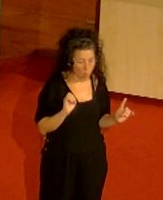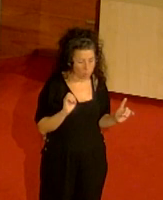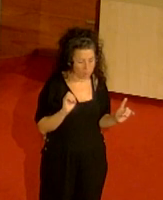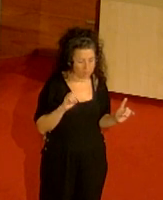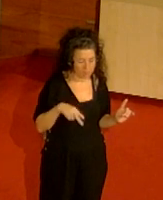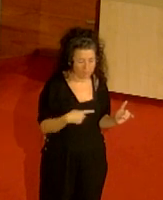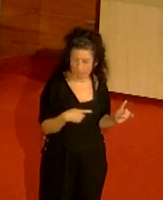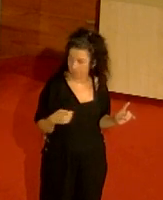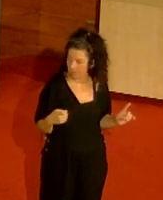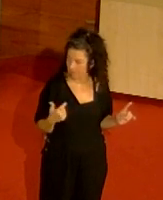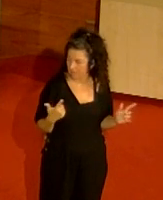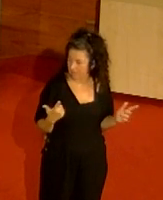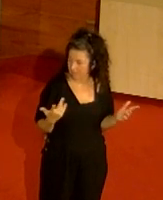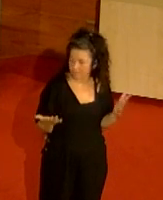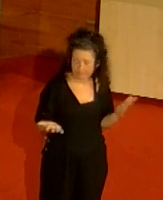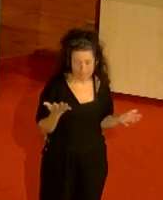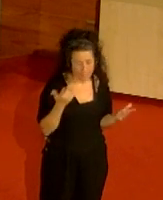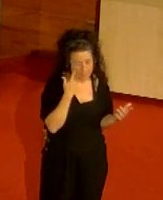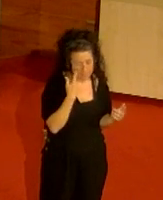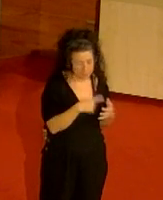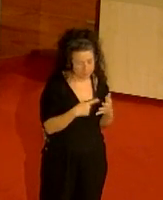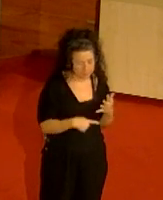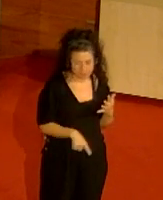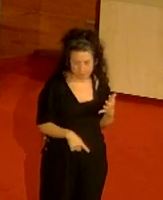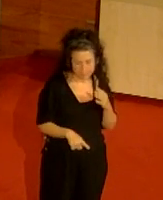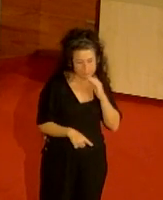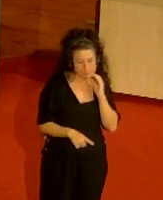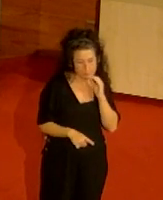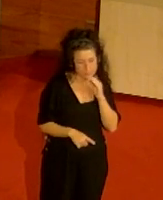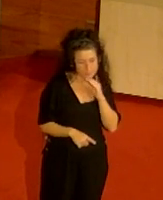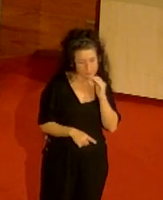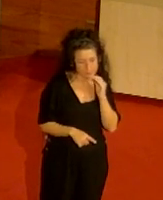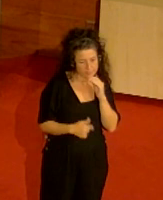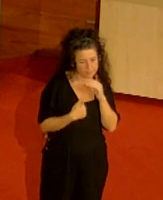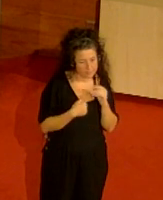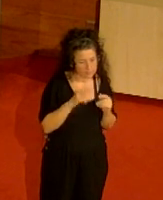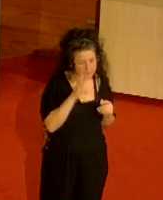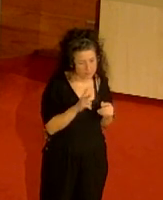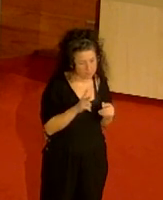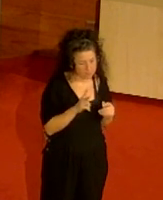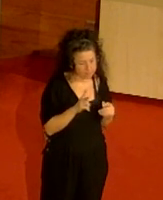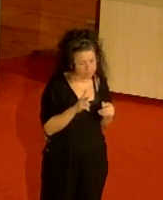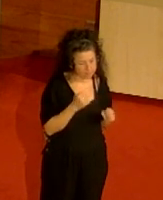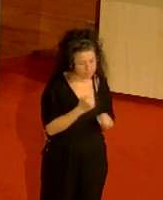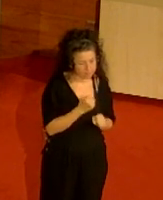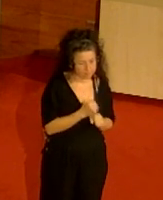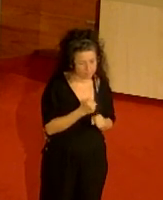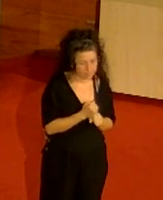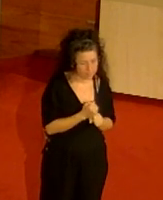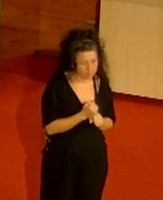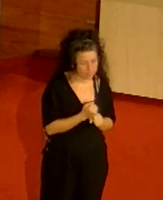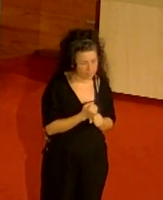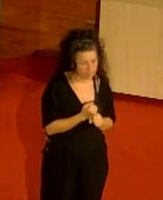es que me cuesta, hay varias cosas, ¿no? Una es, yo he visto trabajar a mucha gente en muchas